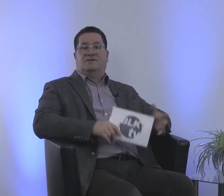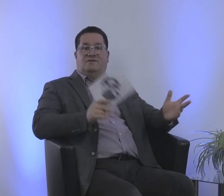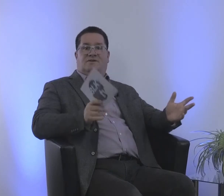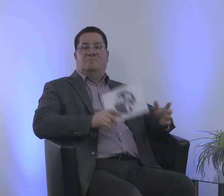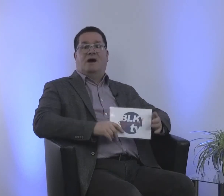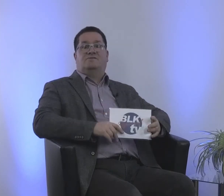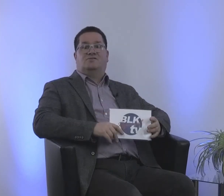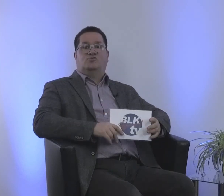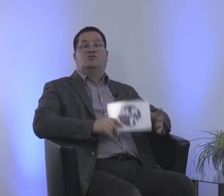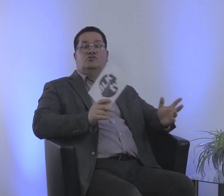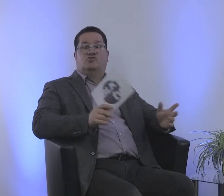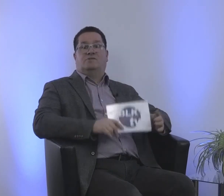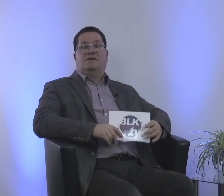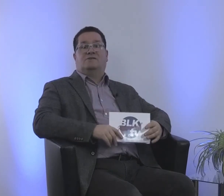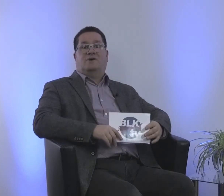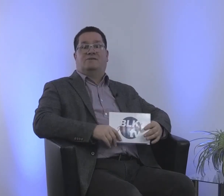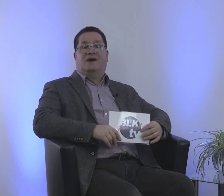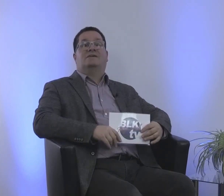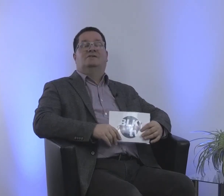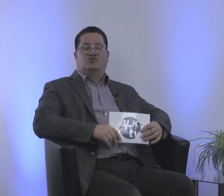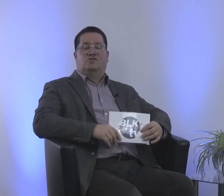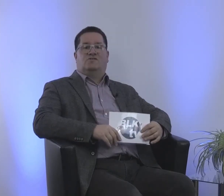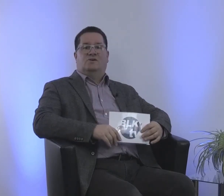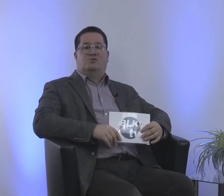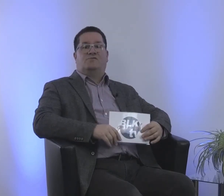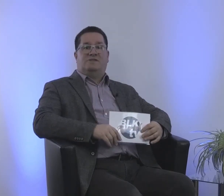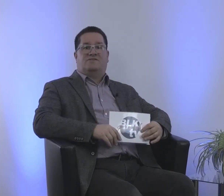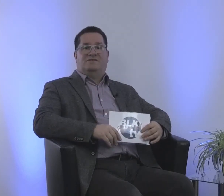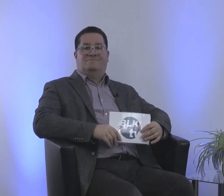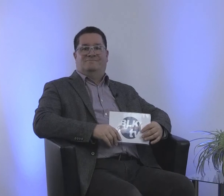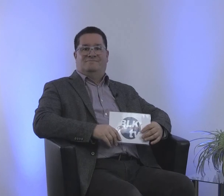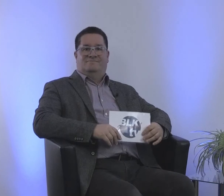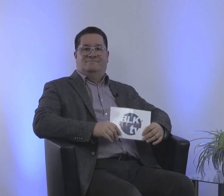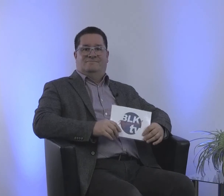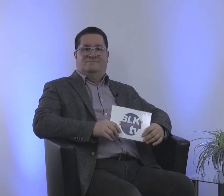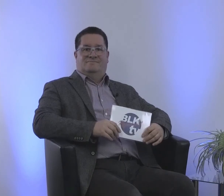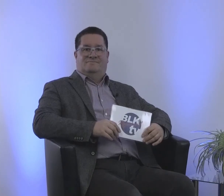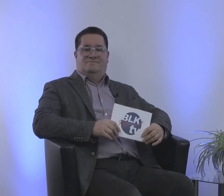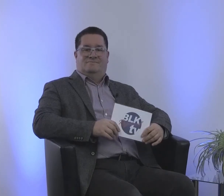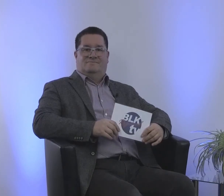2020. Machen Sie es gut, schöne Weihnachtsfeiertage. Tschüss und auf Wiedersehen.